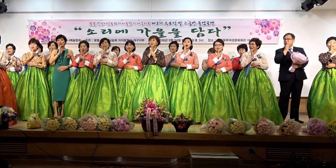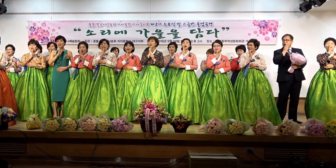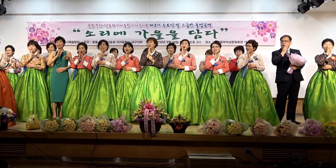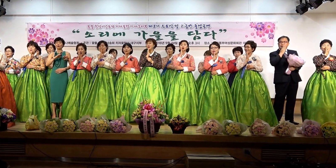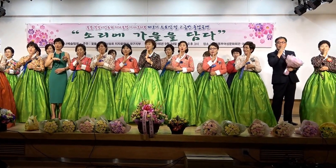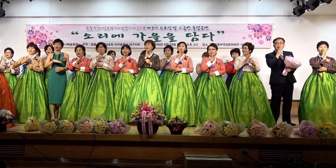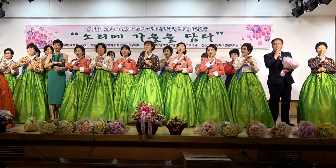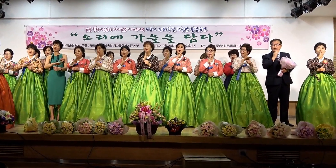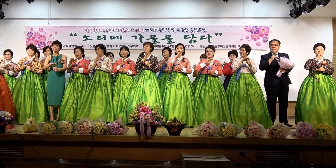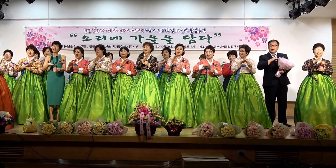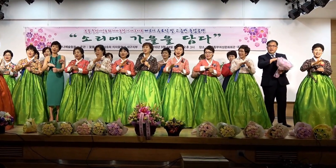정말로